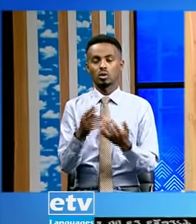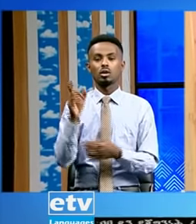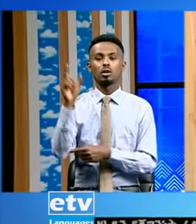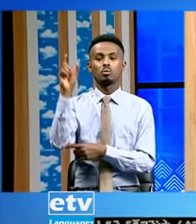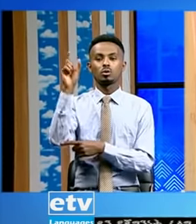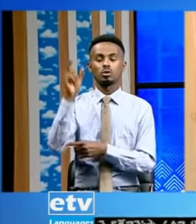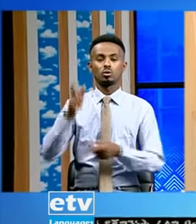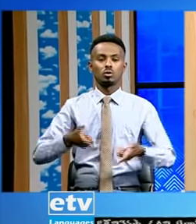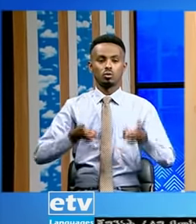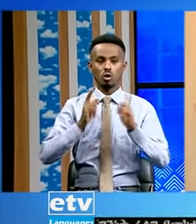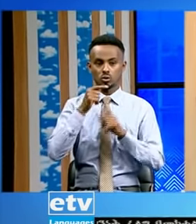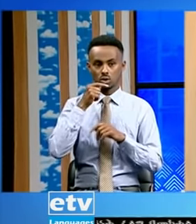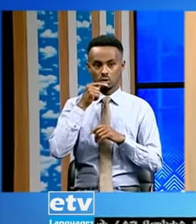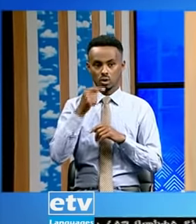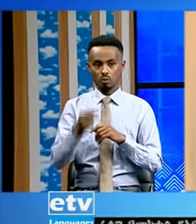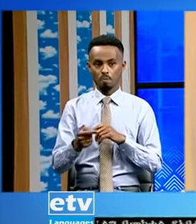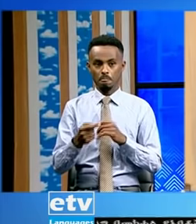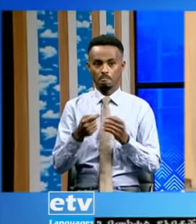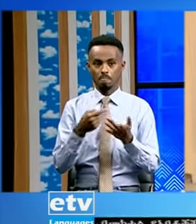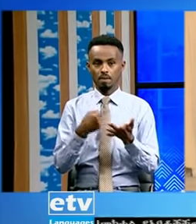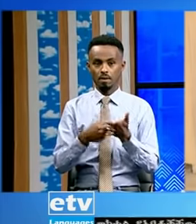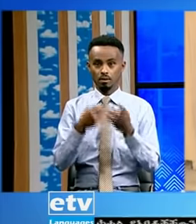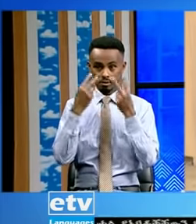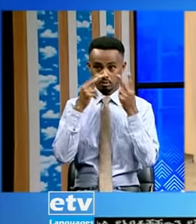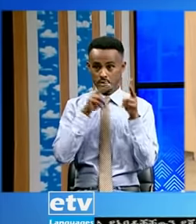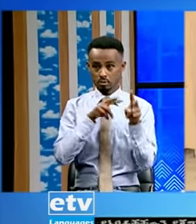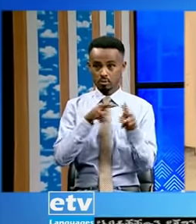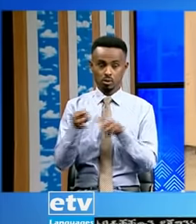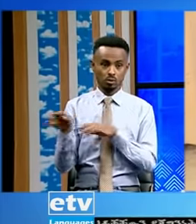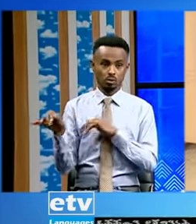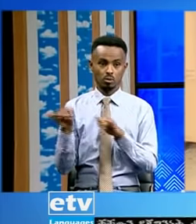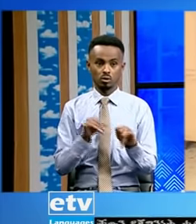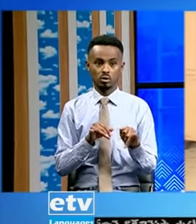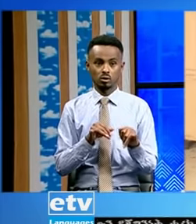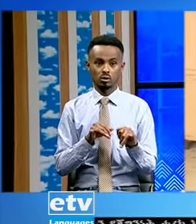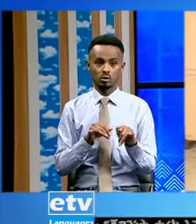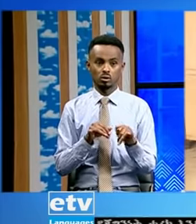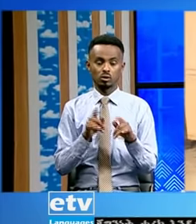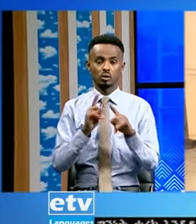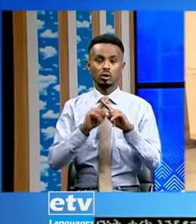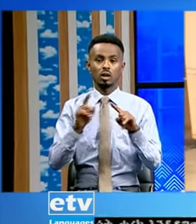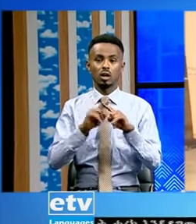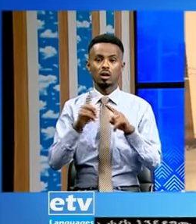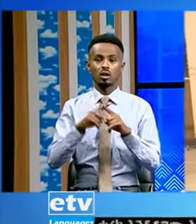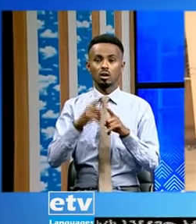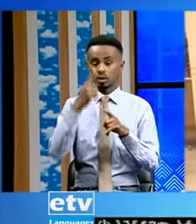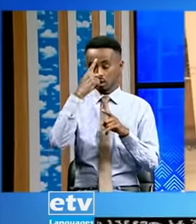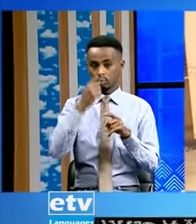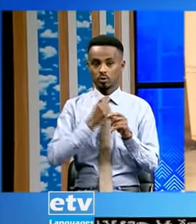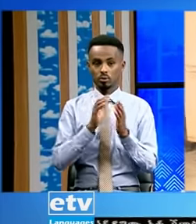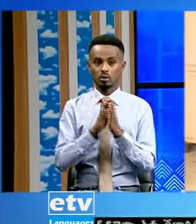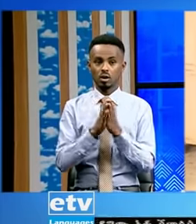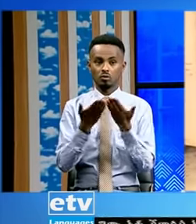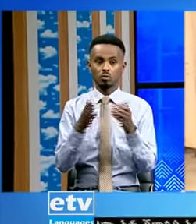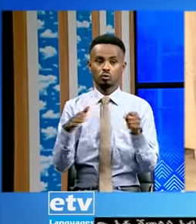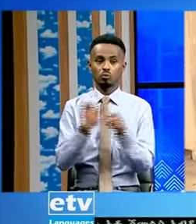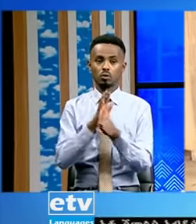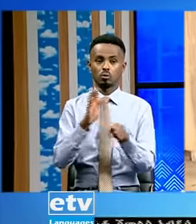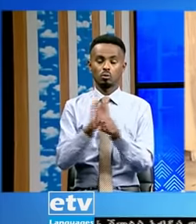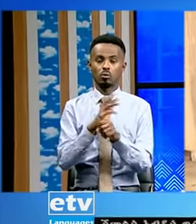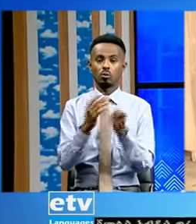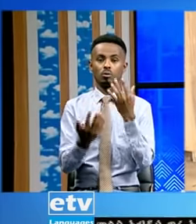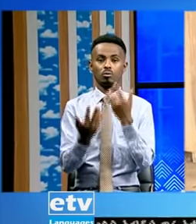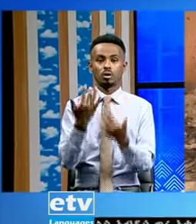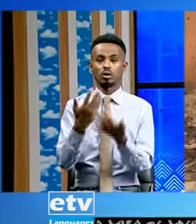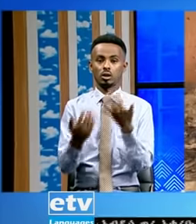የመስጊዱ ኗሪዎች ነግረውናል። እዚህ ላይ እንደምንመለከተው የተለያዩ የእምነት መጻሕፍቶች ሙሉ በሙሉ